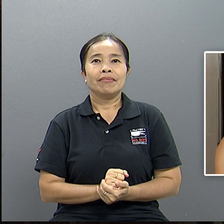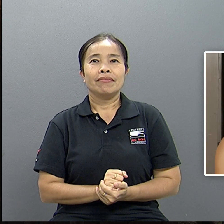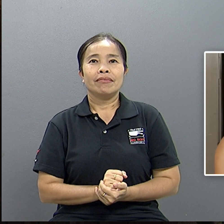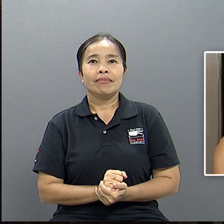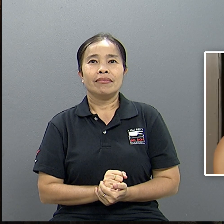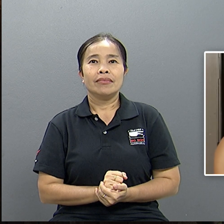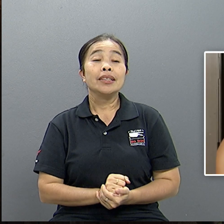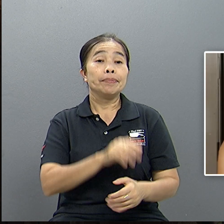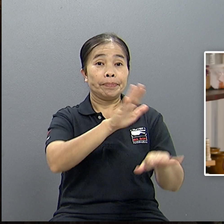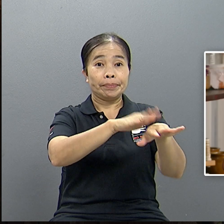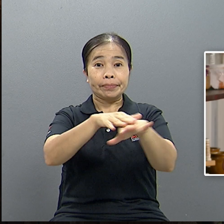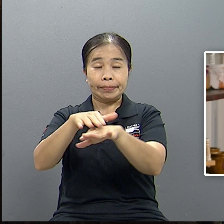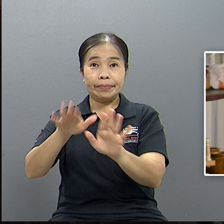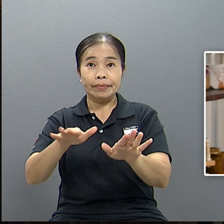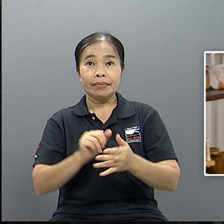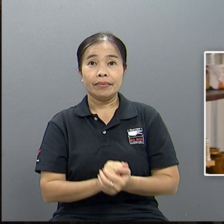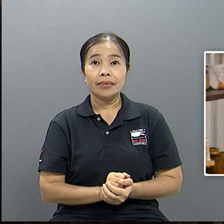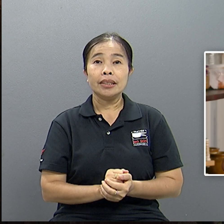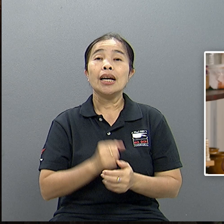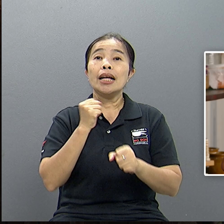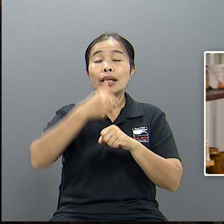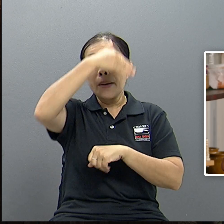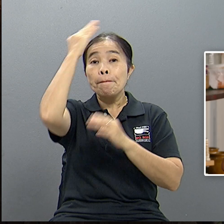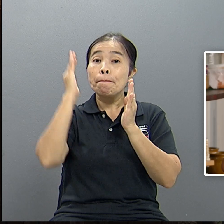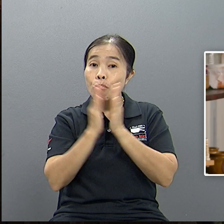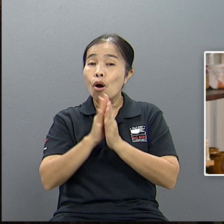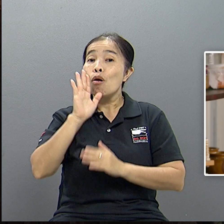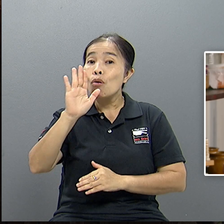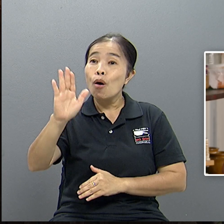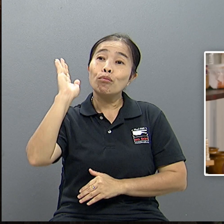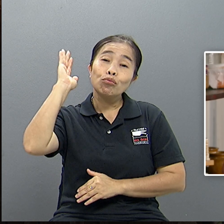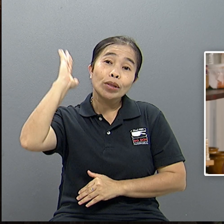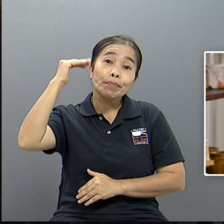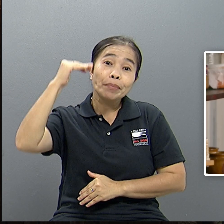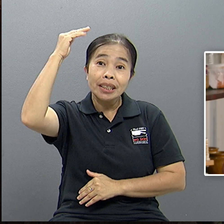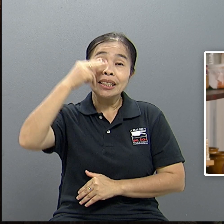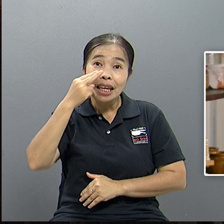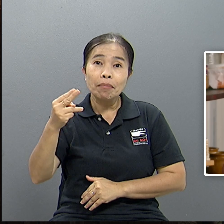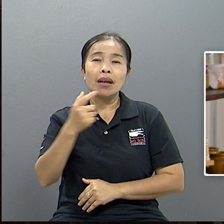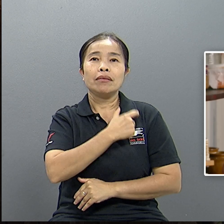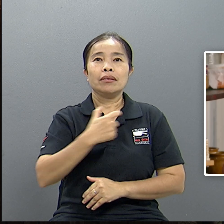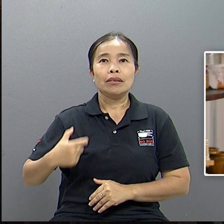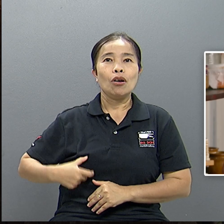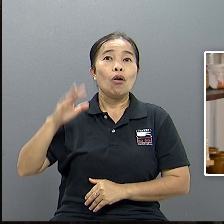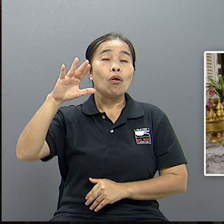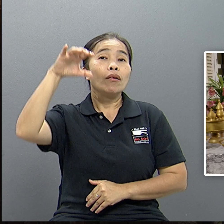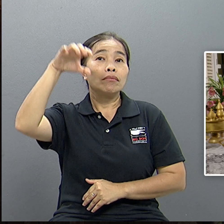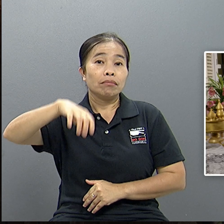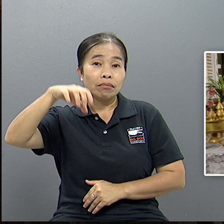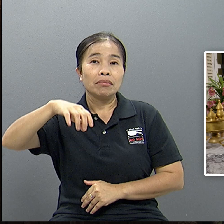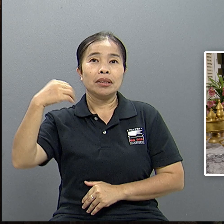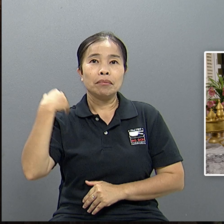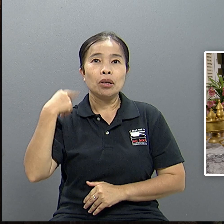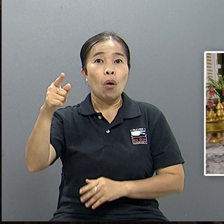คุณคะงานบวชพี่ชายคุณปรางข้าหลวงจากตำหนักเจ้าจอมมรกตเ